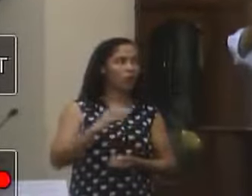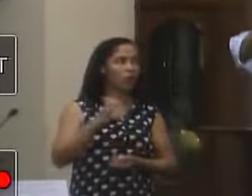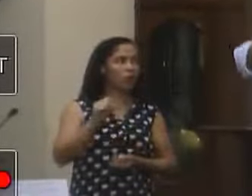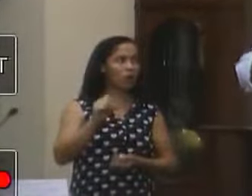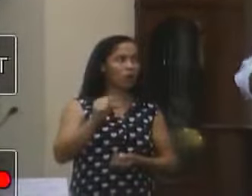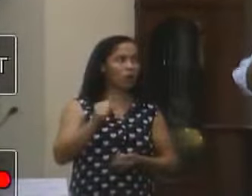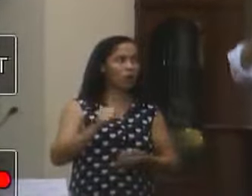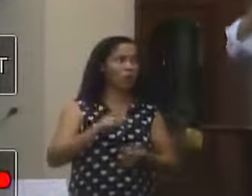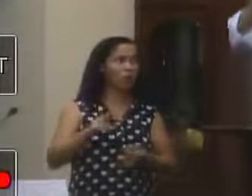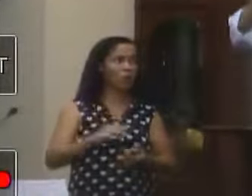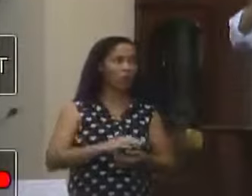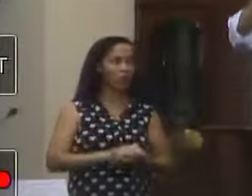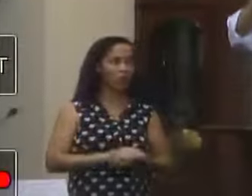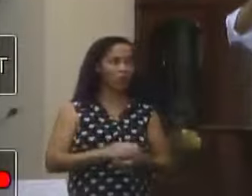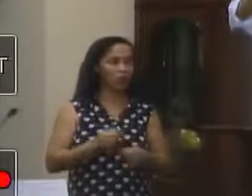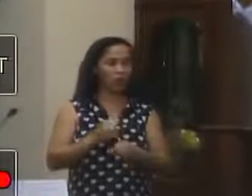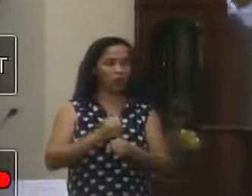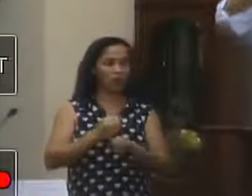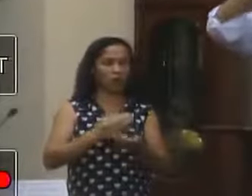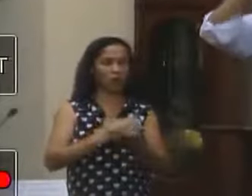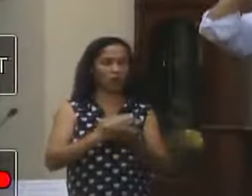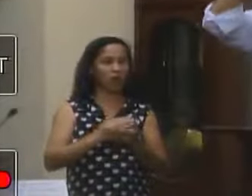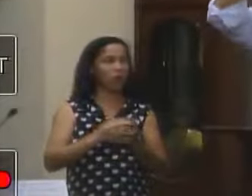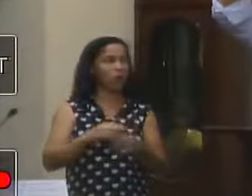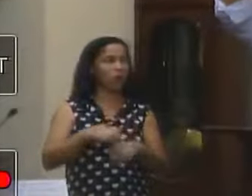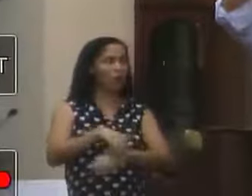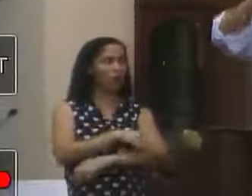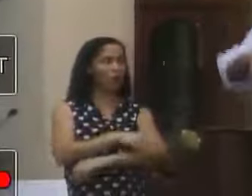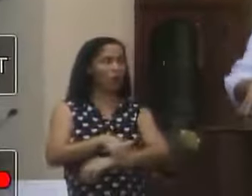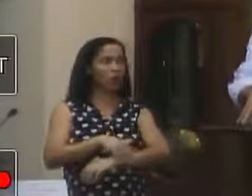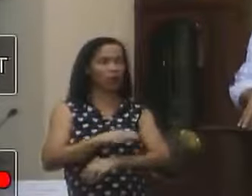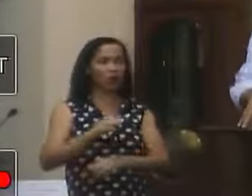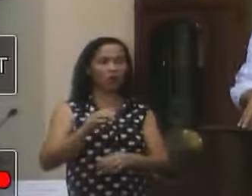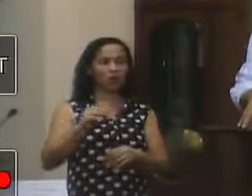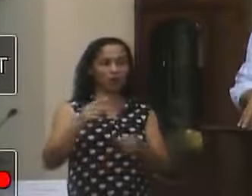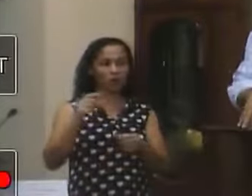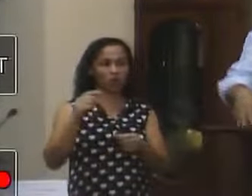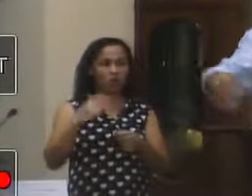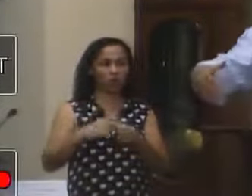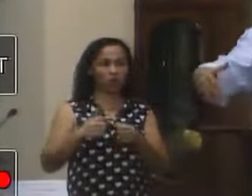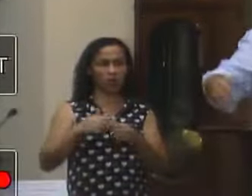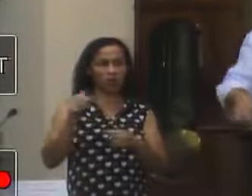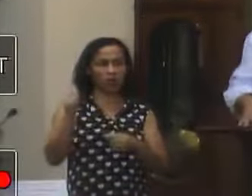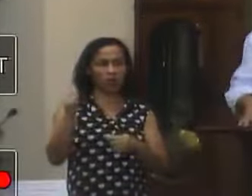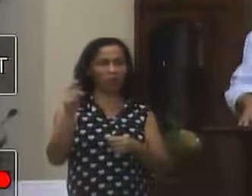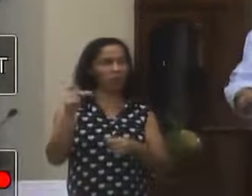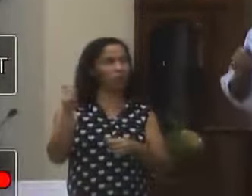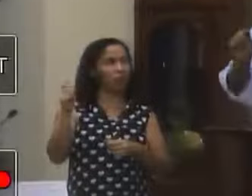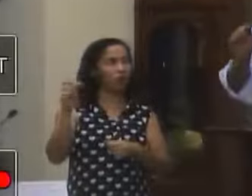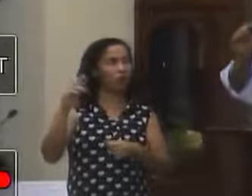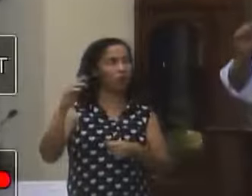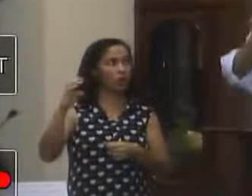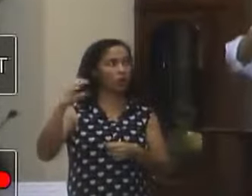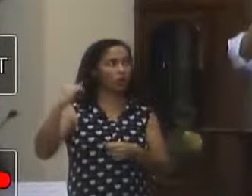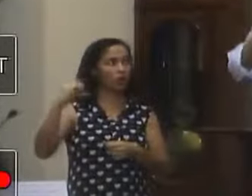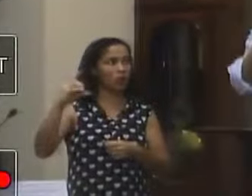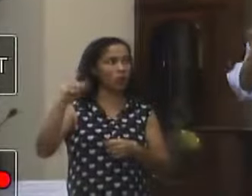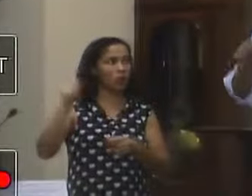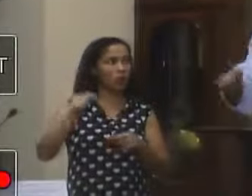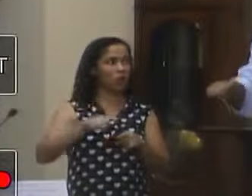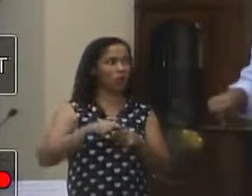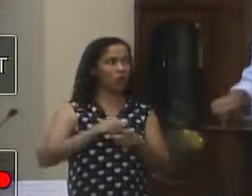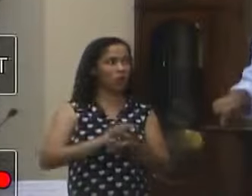estão tendo essa preocupação. A obra começou ali no Dr. Figueiredo, no alto da Aparecida, vereador David, com aquela tubulação grande. Eu tenho passado